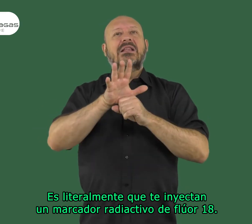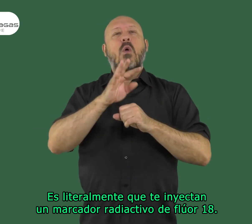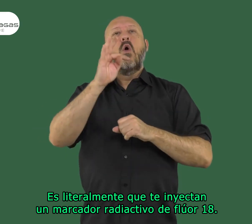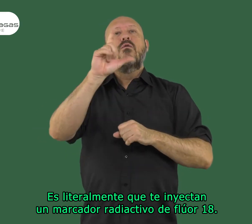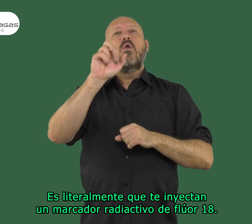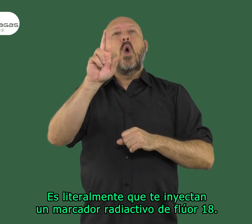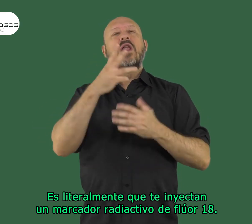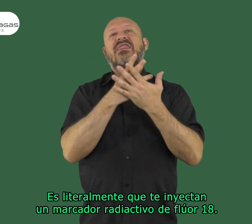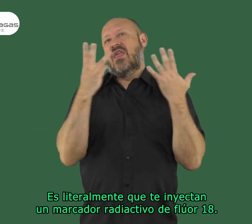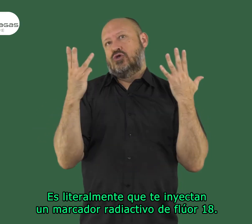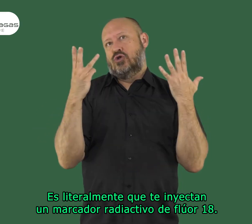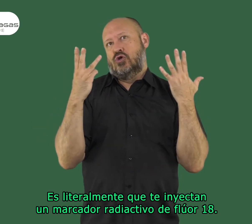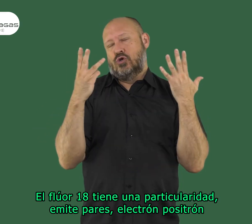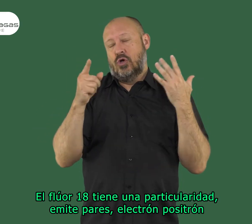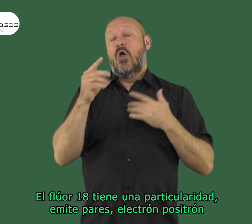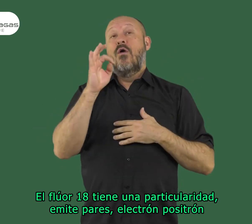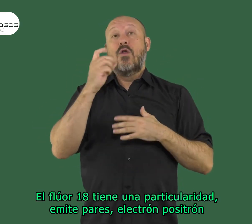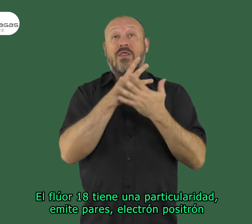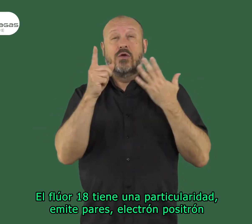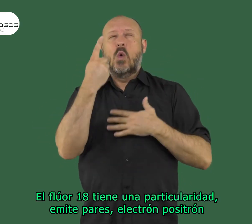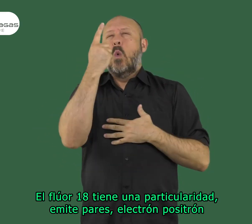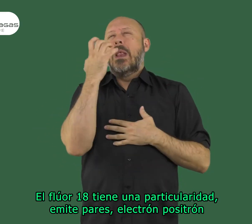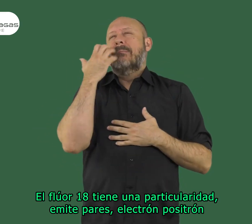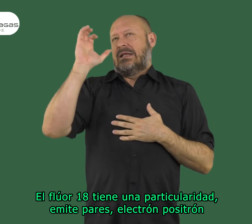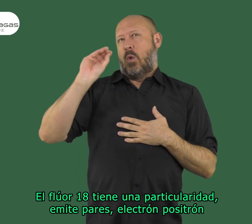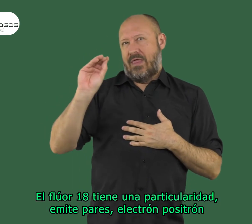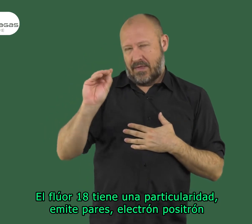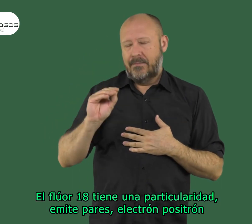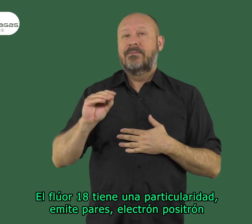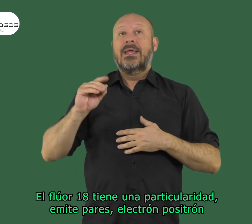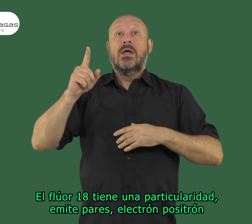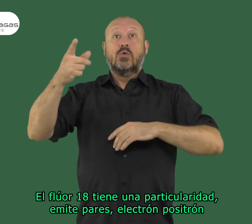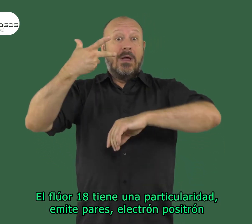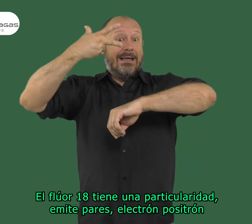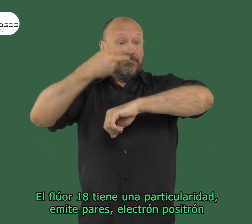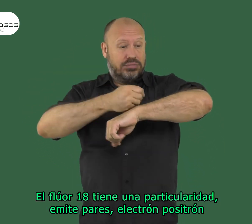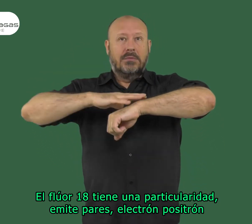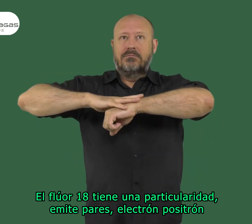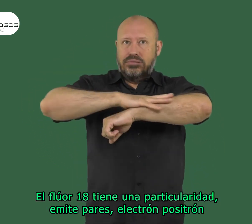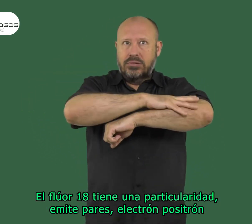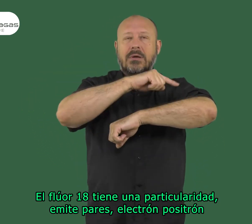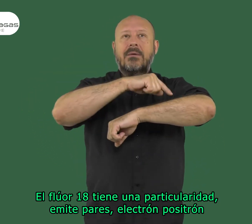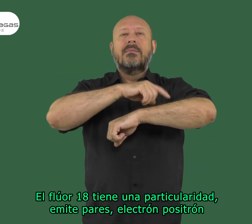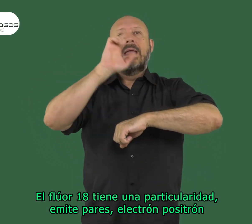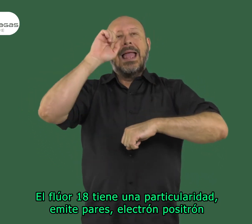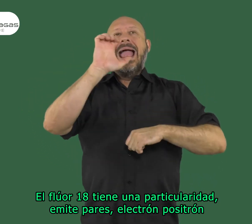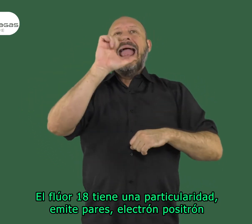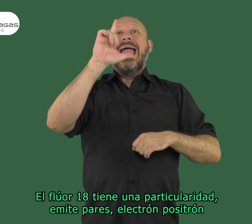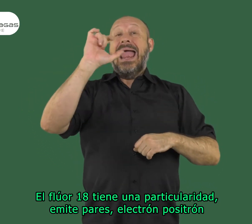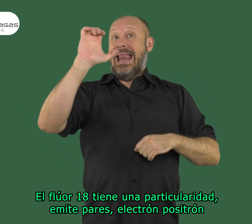marcador radiactivo de flúor 18. El flúor 18 tiene una particularidad, emite